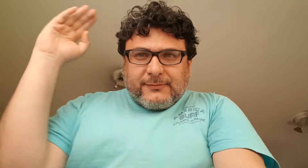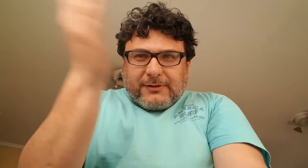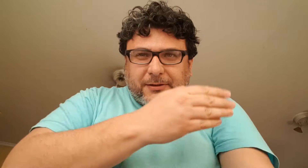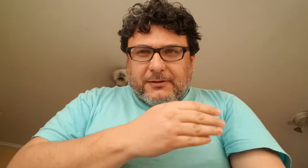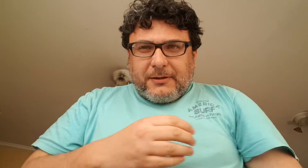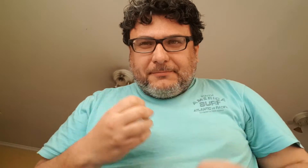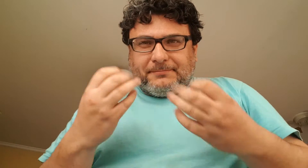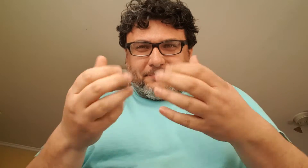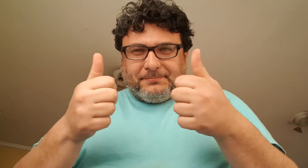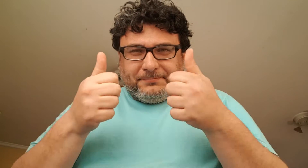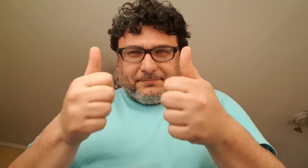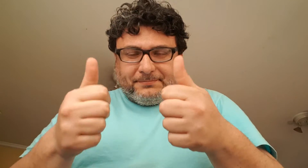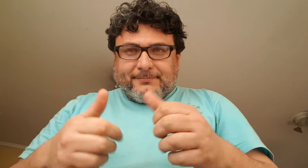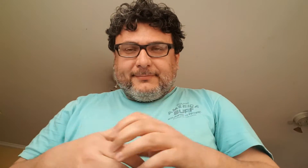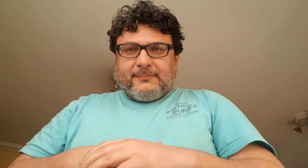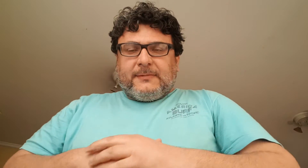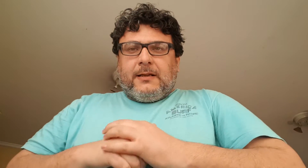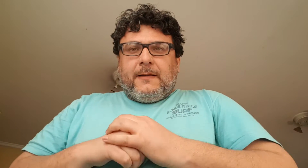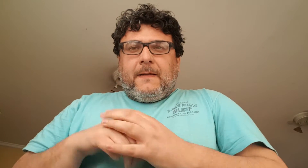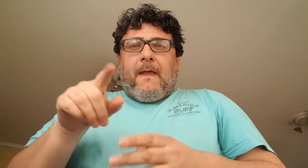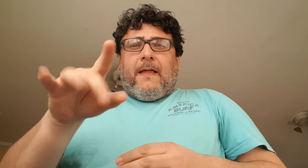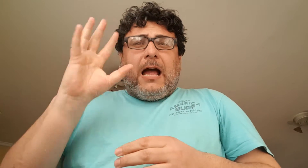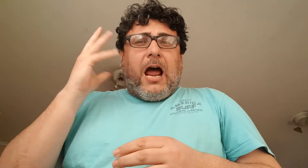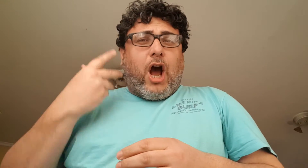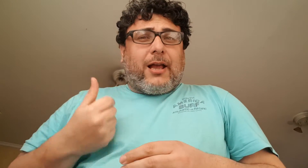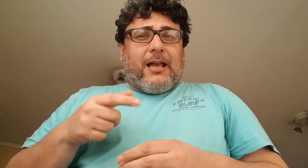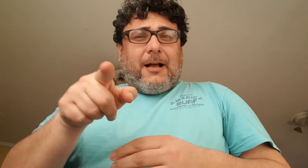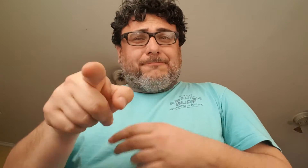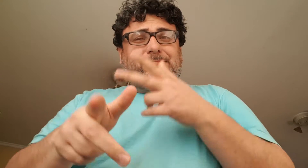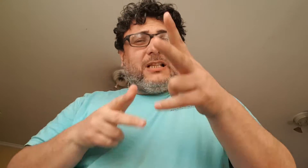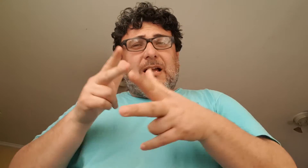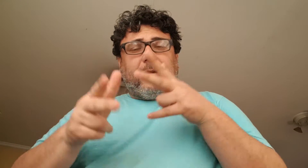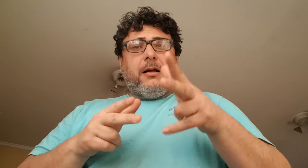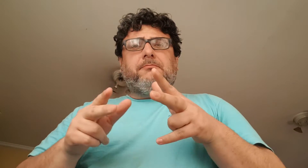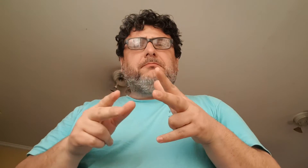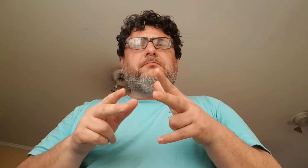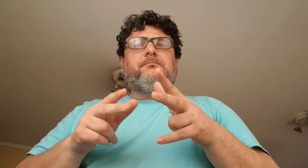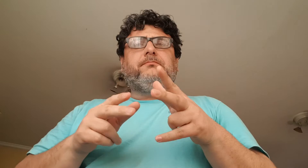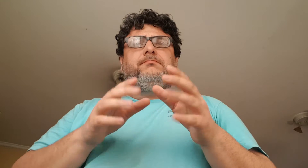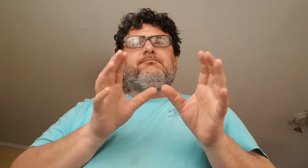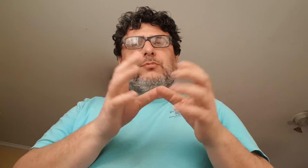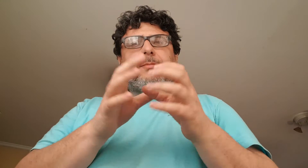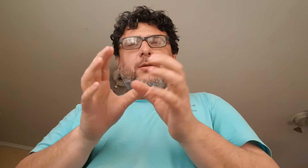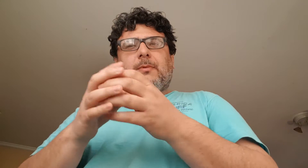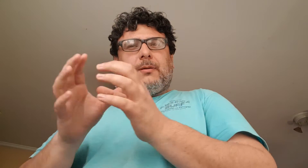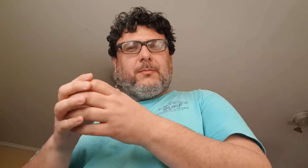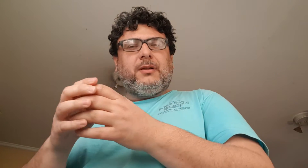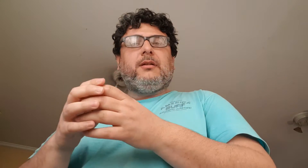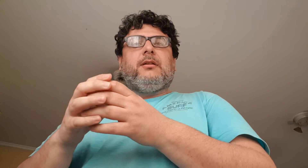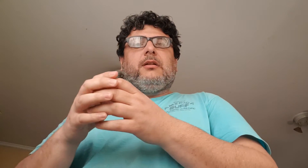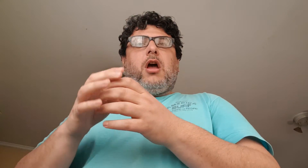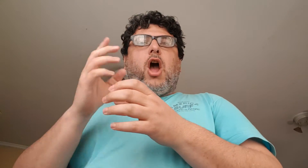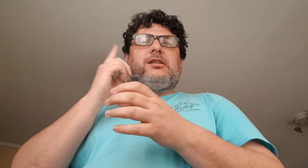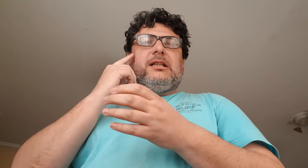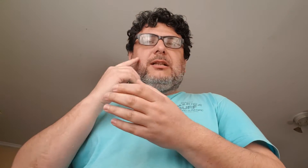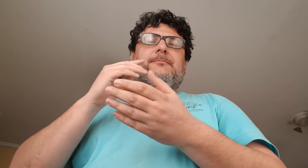Dilma, acosándola incluso el día de ayer, cuando Dilma dio sus últimas palabras en la